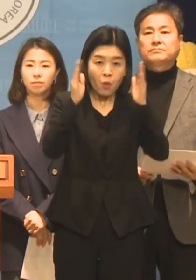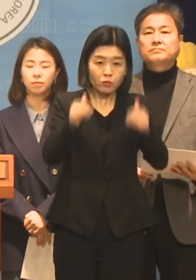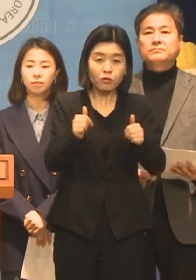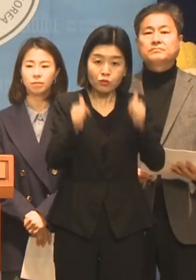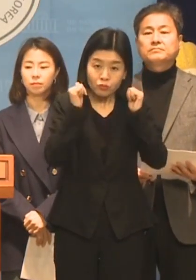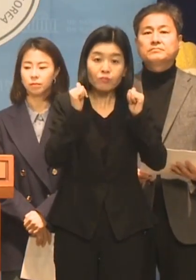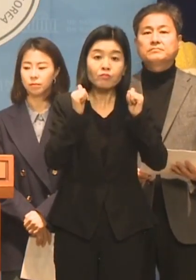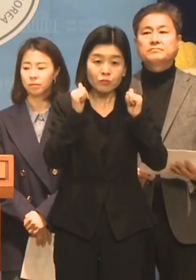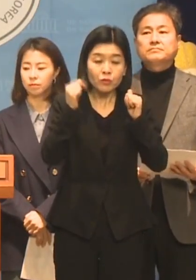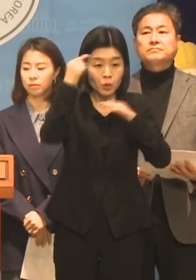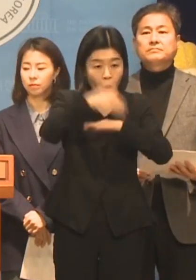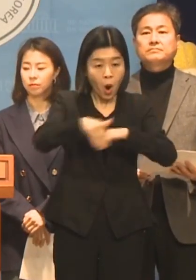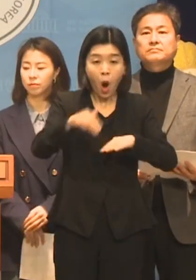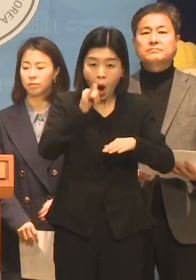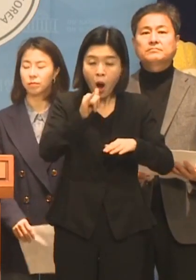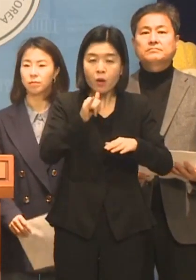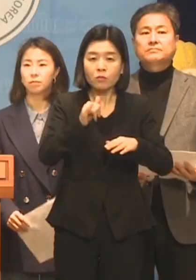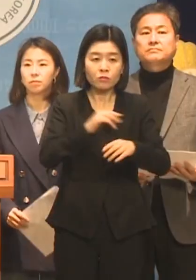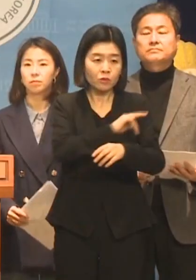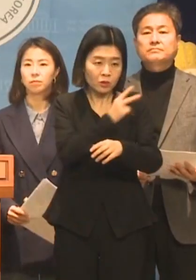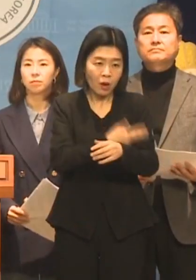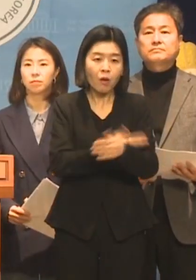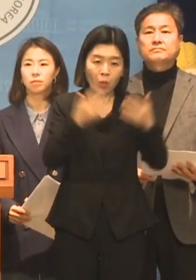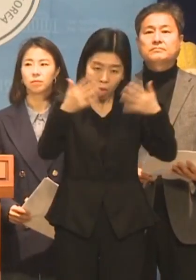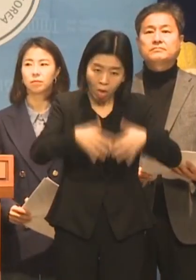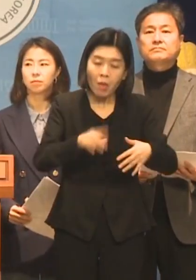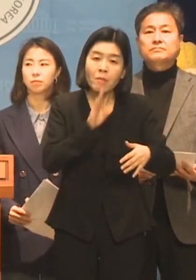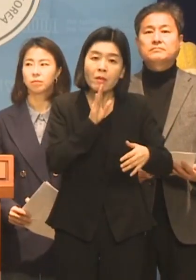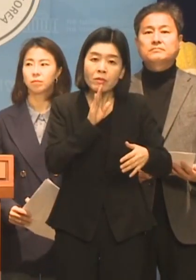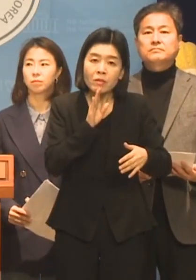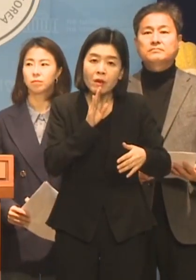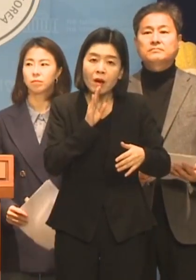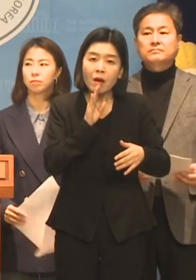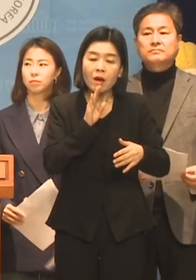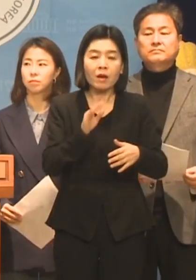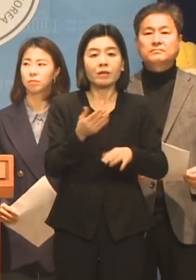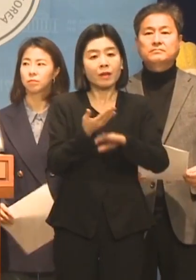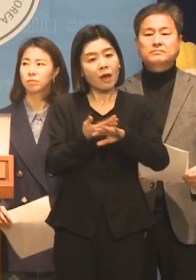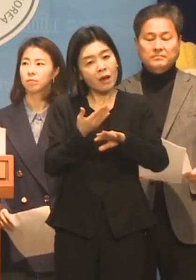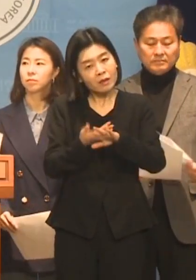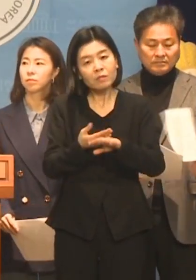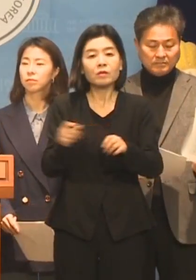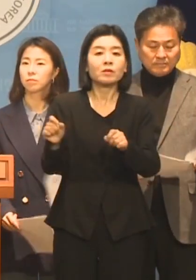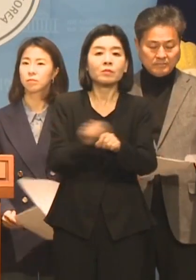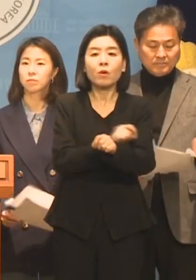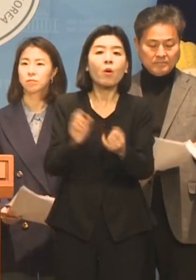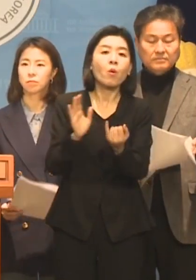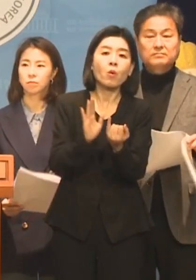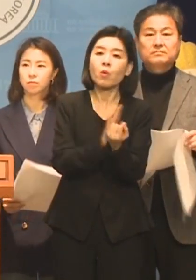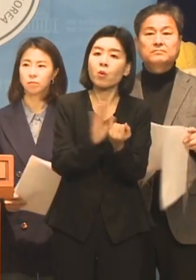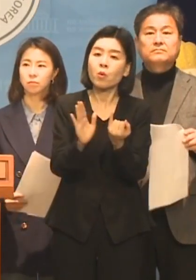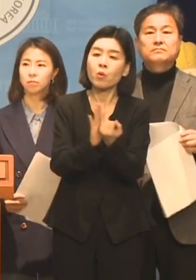인정해왔다며 심 총장 자녀에 대한 극진한 배려는 없었다고 밝혔습니다.